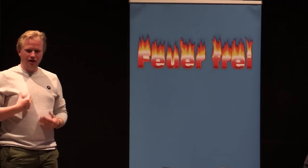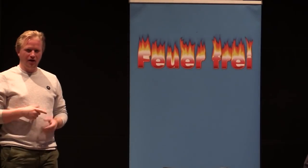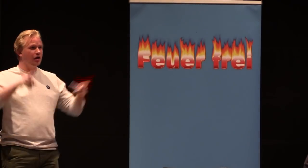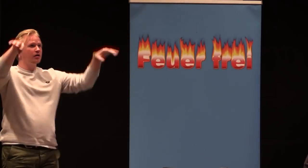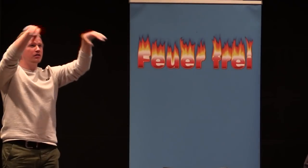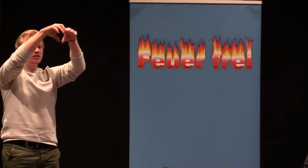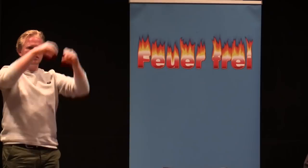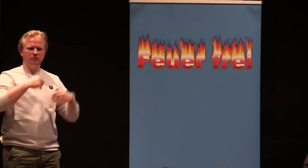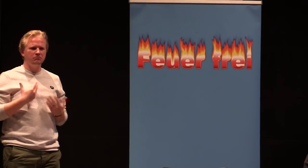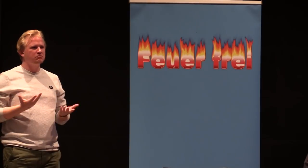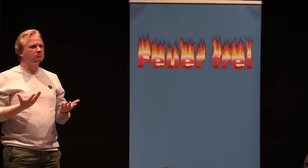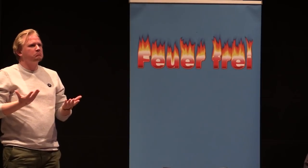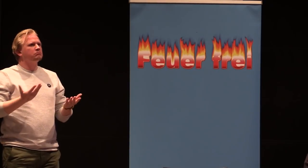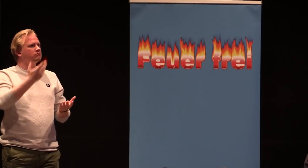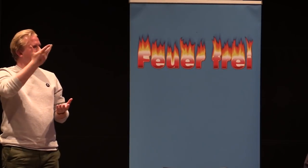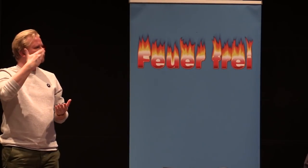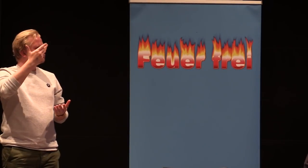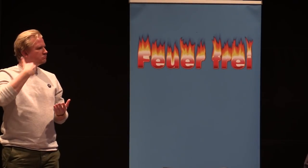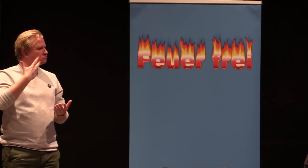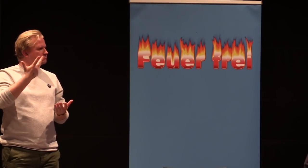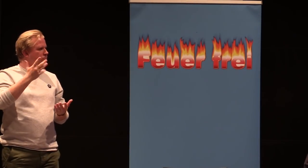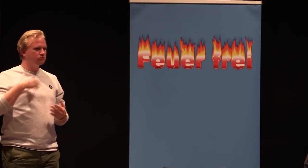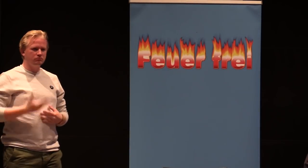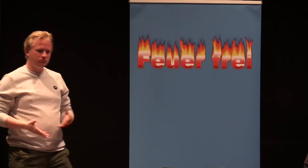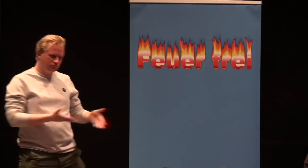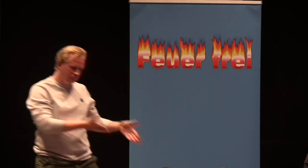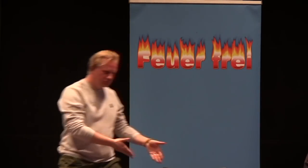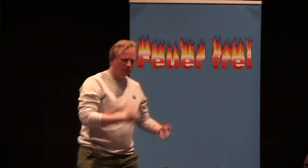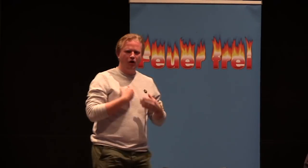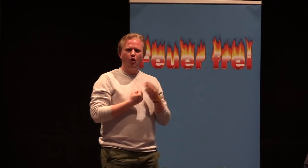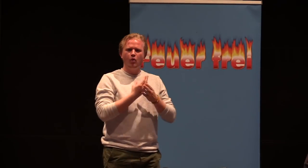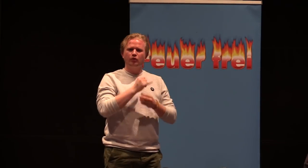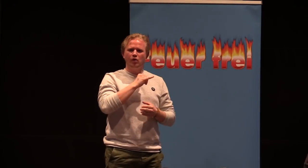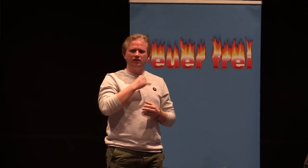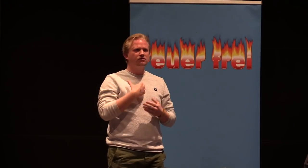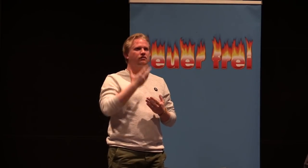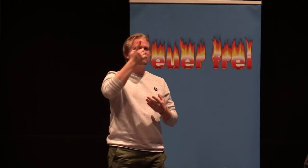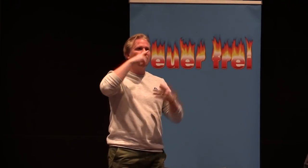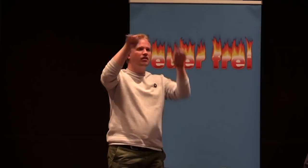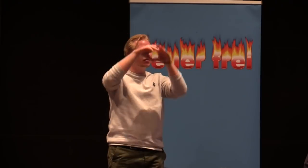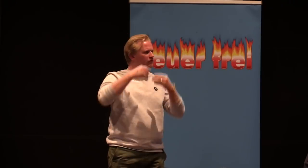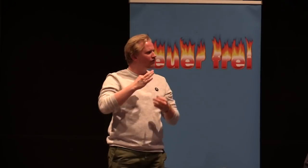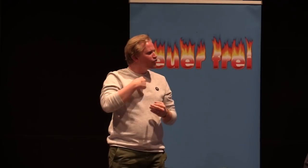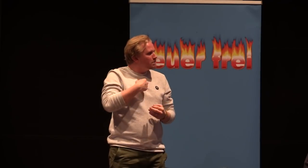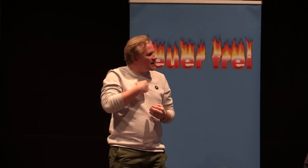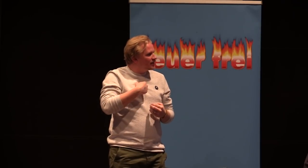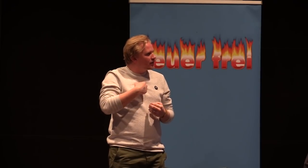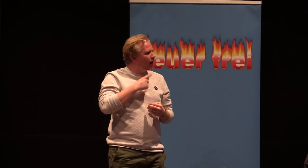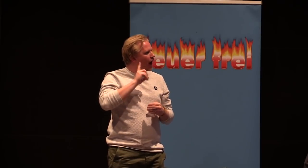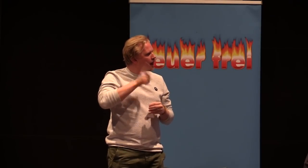Also ich überlege jetzt, wenn ich mir vorstelle, ich wäre jetzt Sportler und bin Mitglied in der Deutschen Sportjugend und